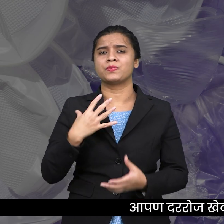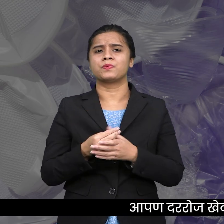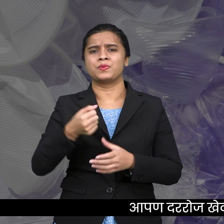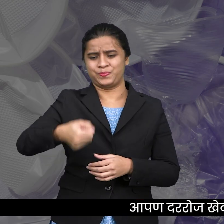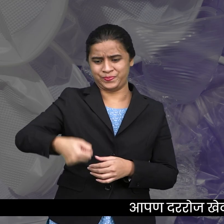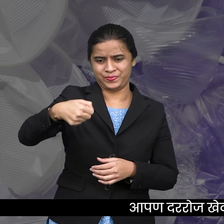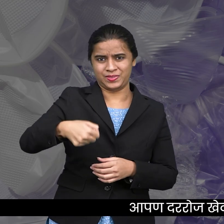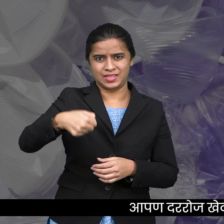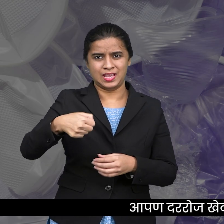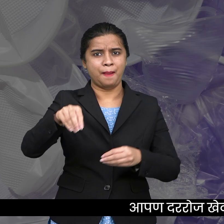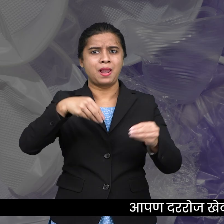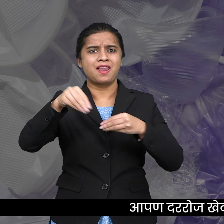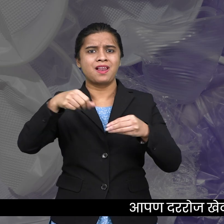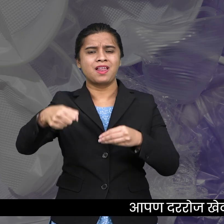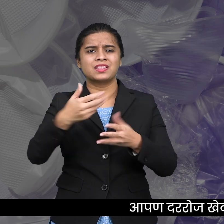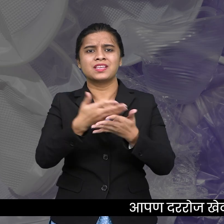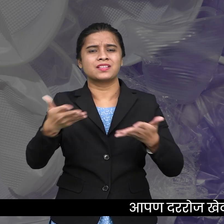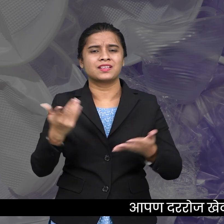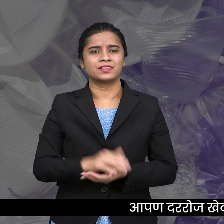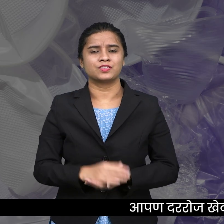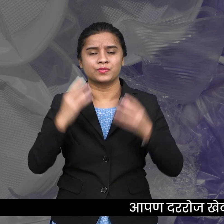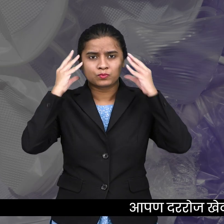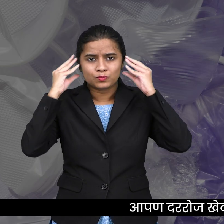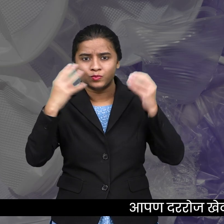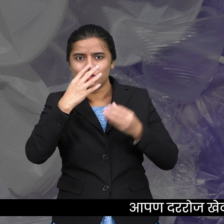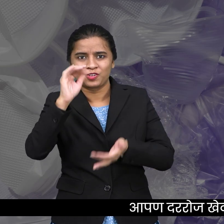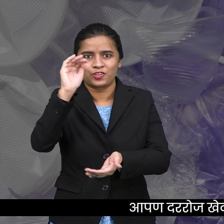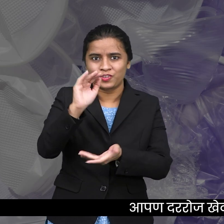आपण दररोज खेळणी, शूज, पादत्राणे, बाटल्या